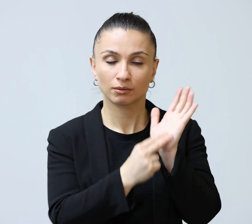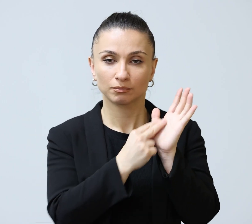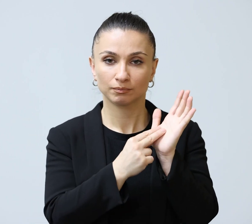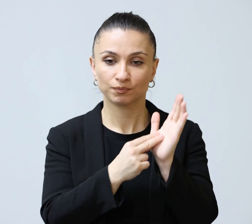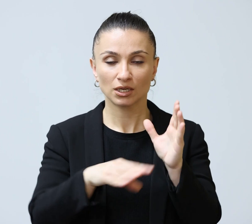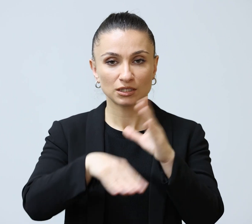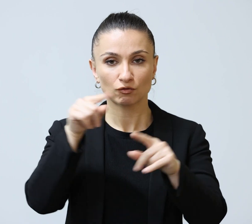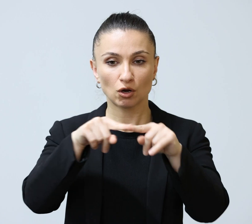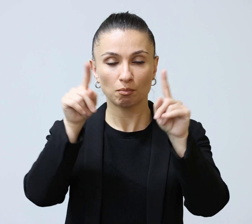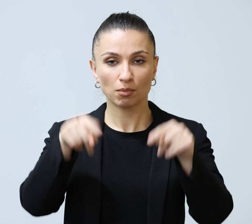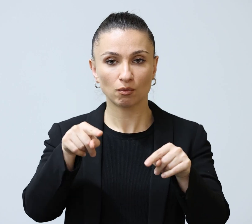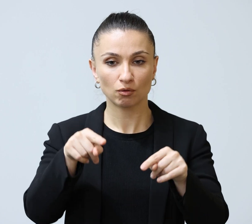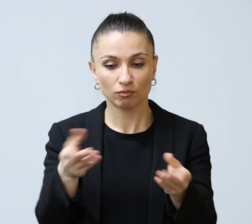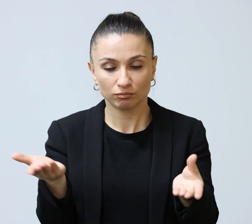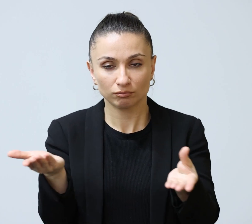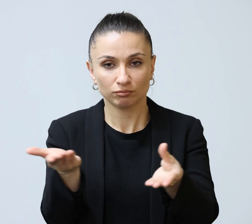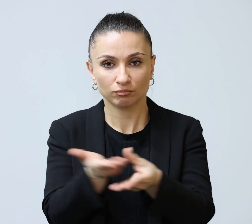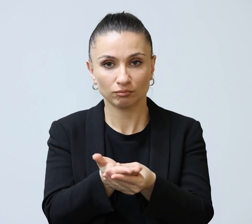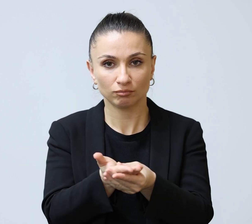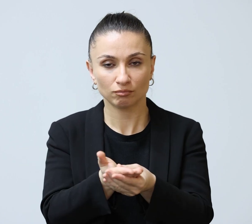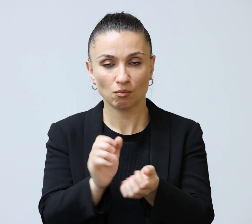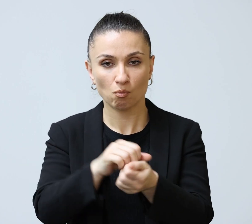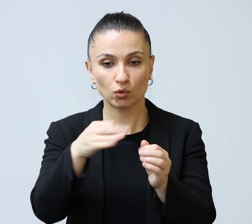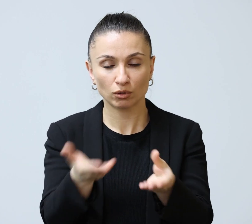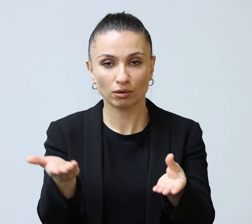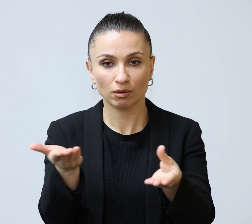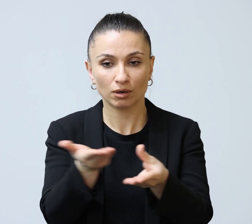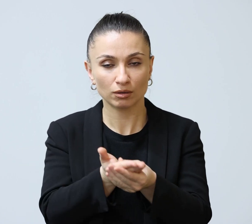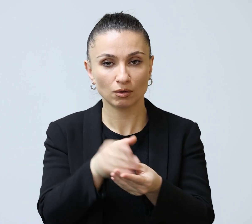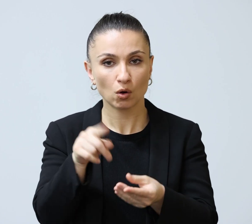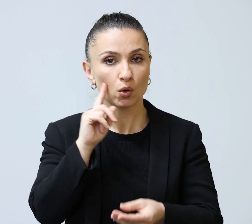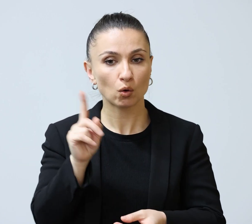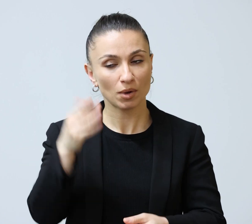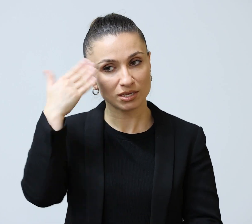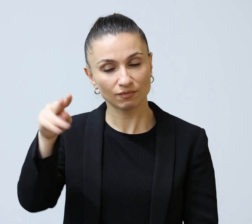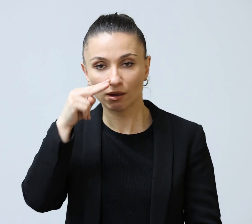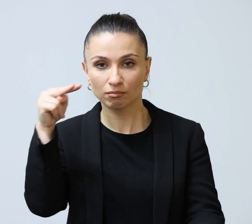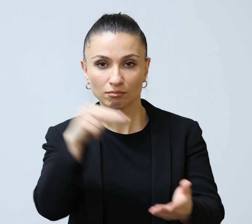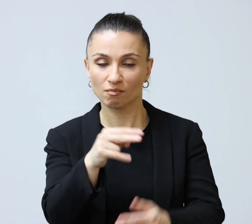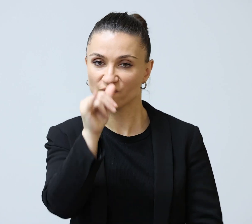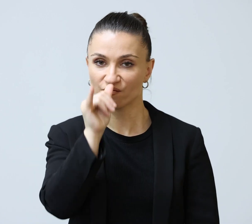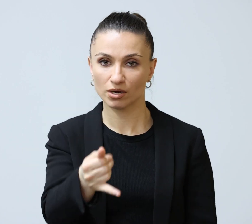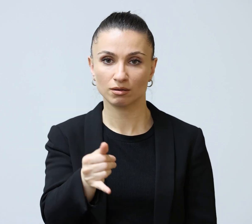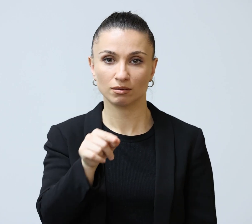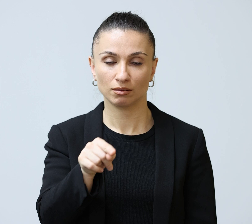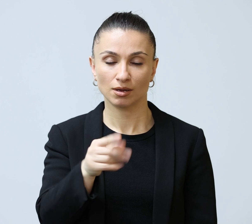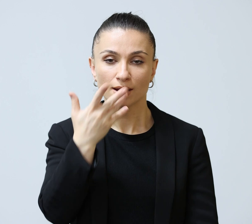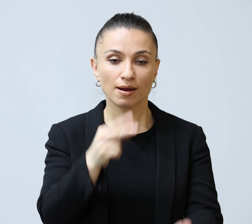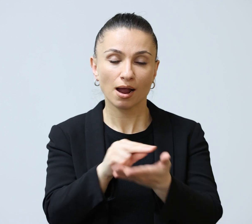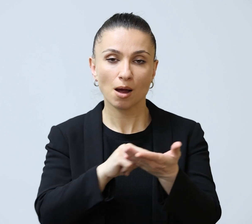Հիշիր, ոչ ոք իրավունք չունի քեզ ասելու, թե որ շրջանը գունավորես։ Իմացիր, որ քվեախցիկում ոչ ոք